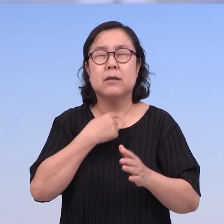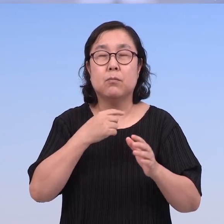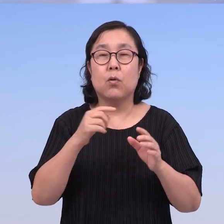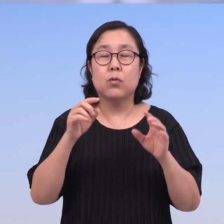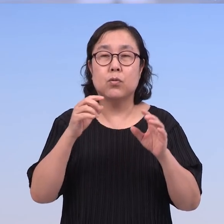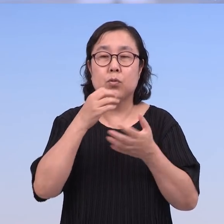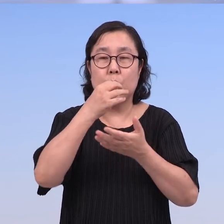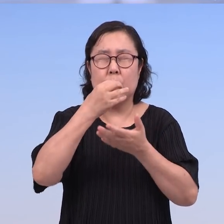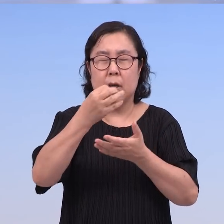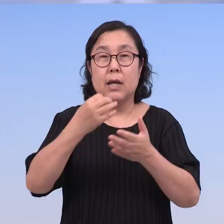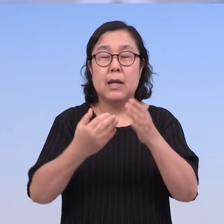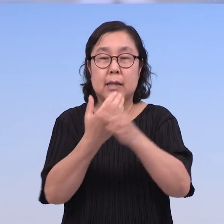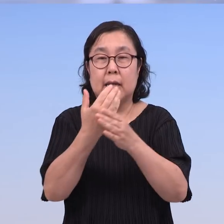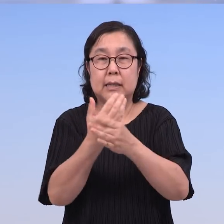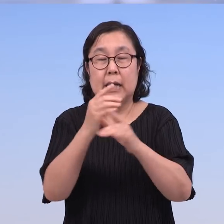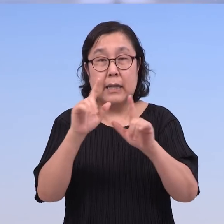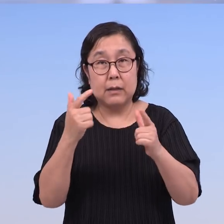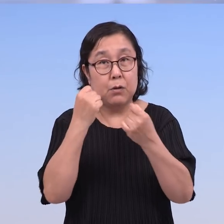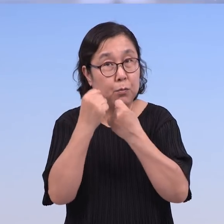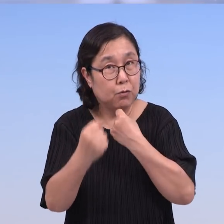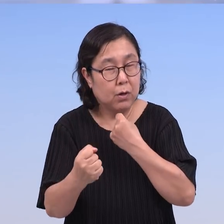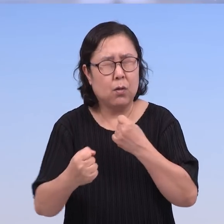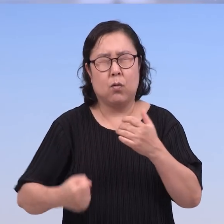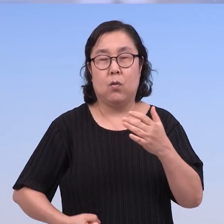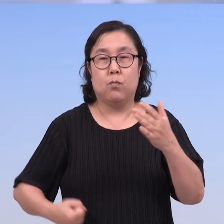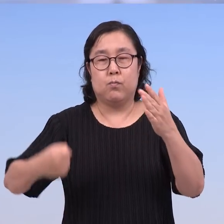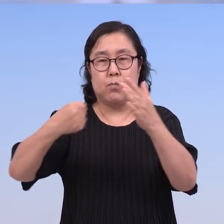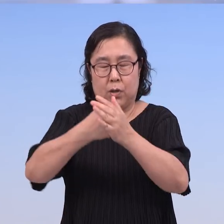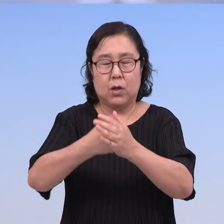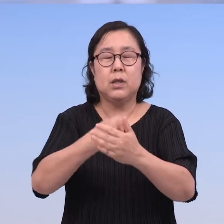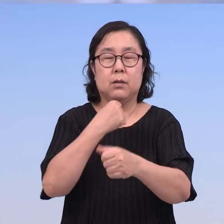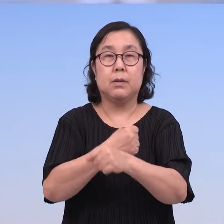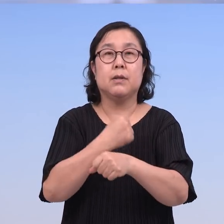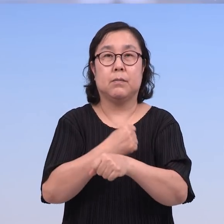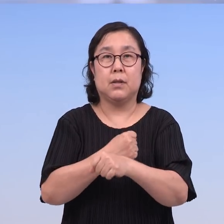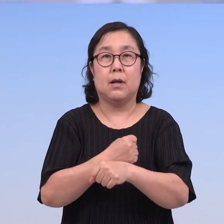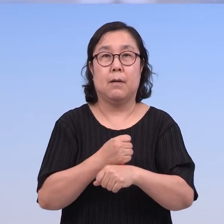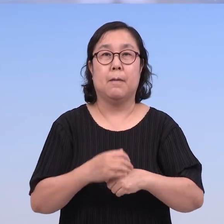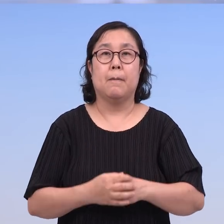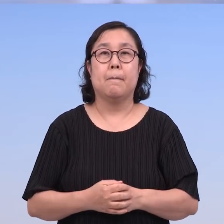때가 아니에요. 마음을 먹은 거예요. 마음을.